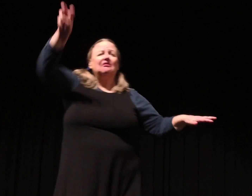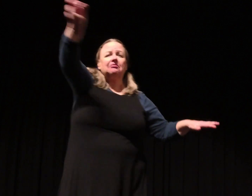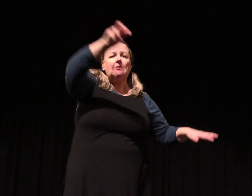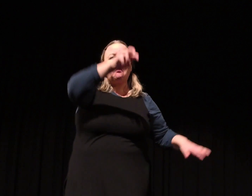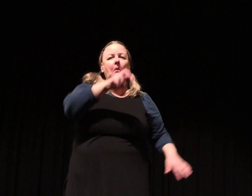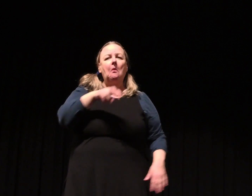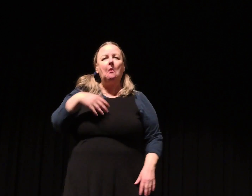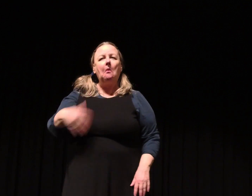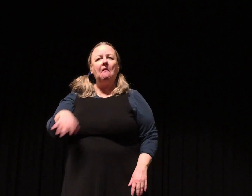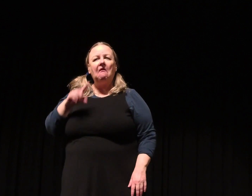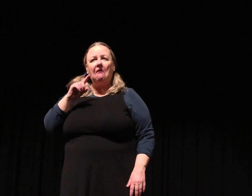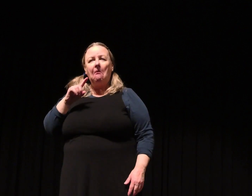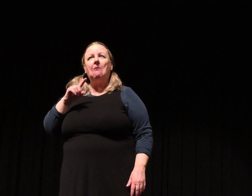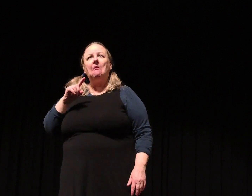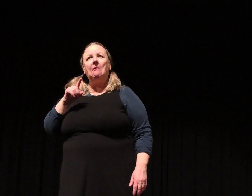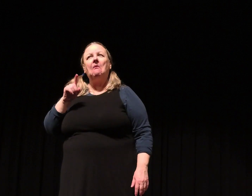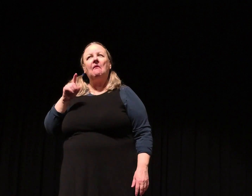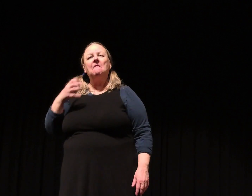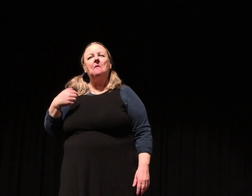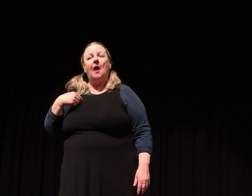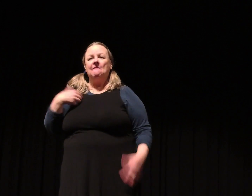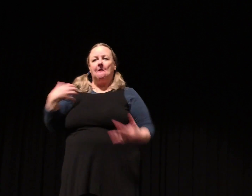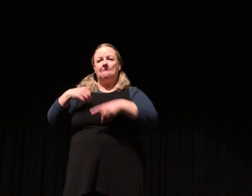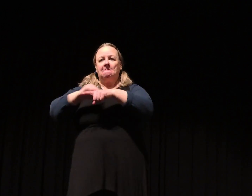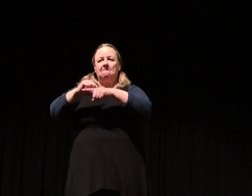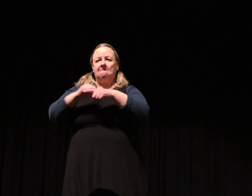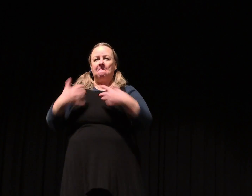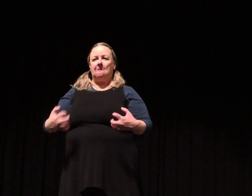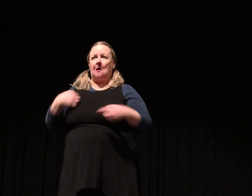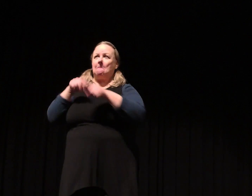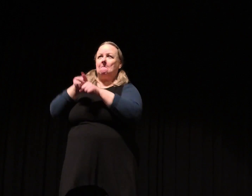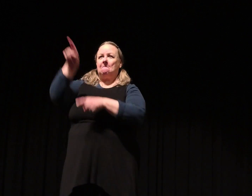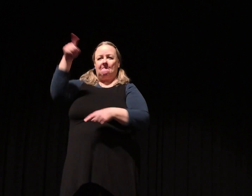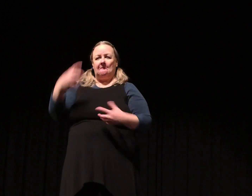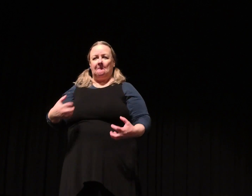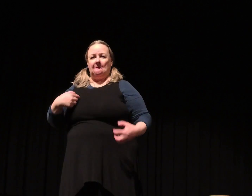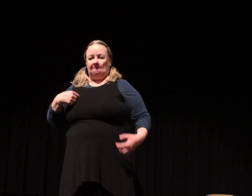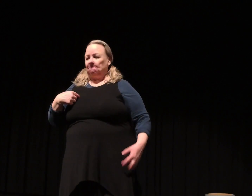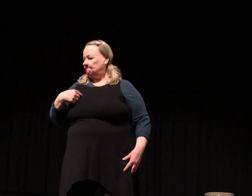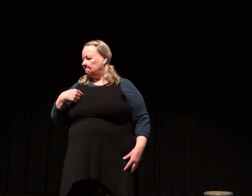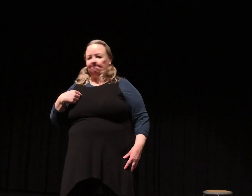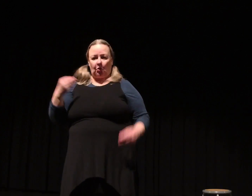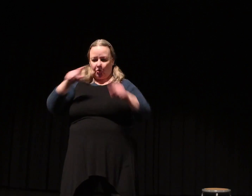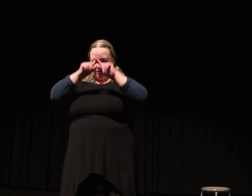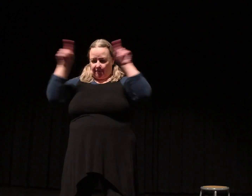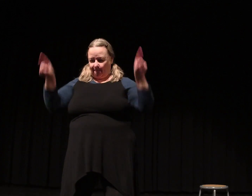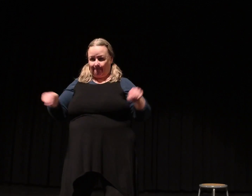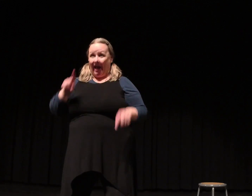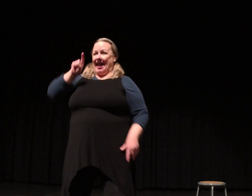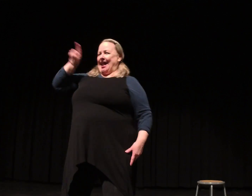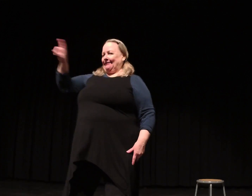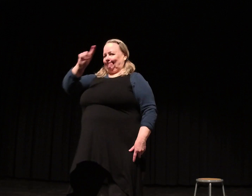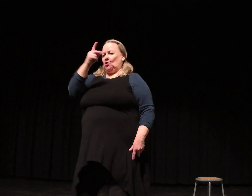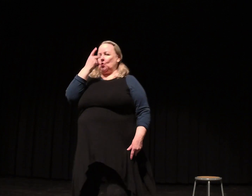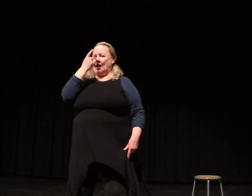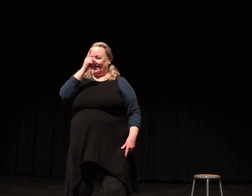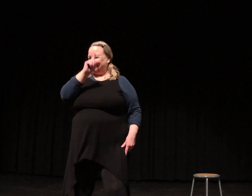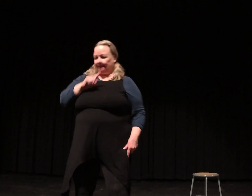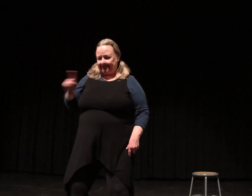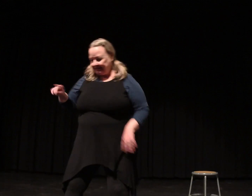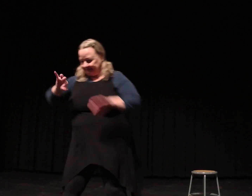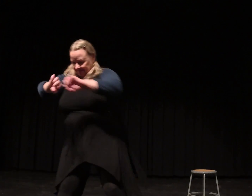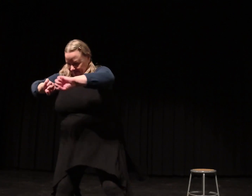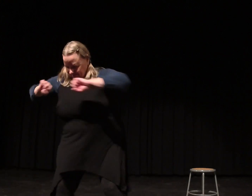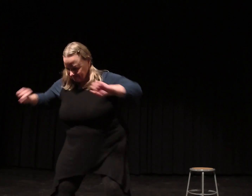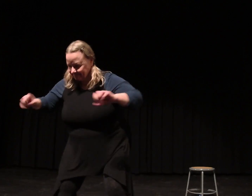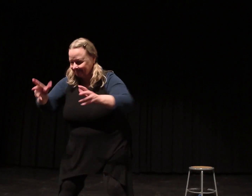en plus, voyager en étant un oiseau. Moi, j'aimerais ça être comme un oiseau. Donc, moi, je pense que je vais me mettre à pratiquer. Je